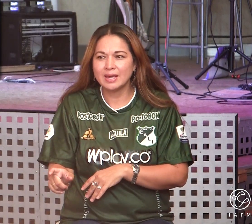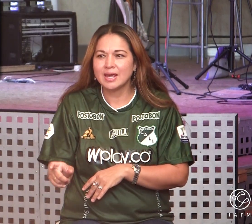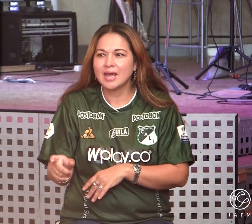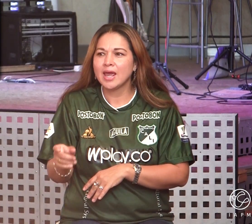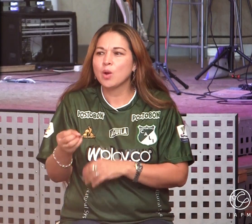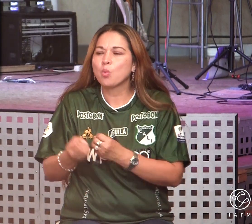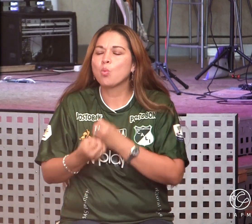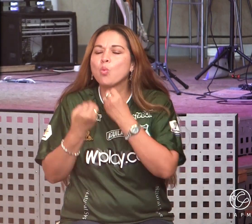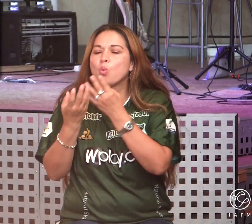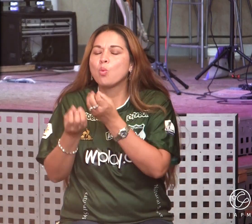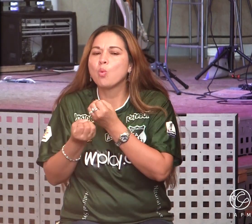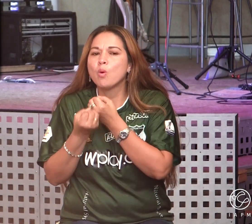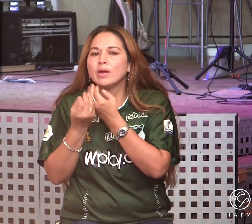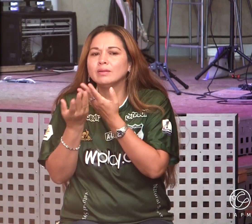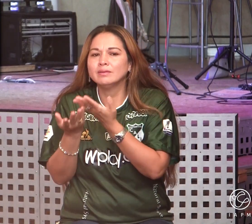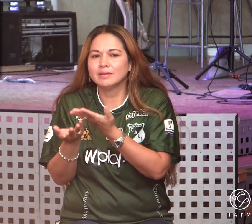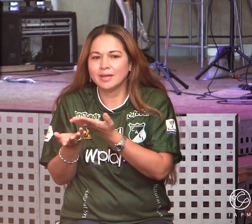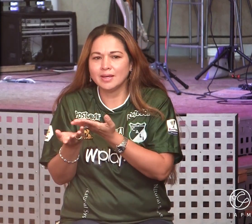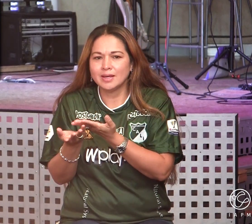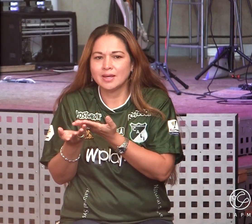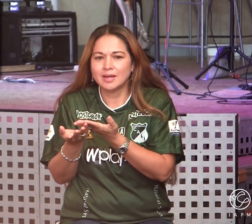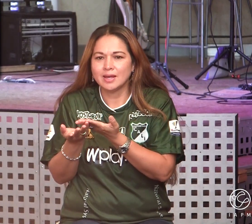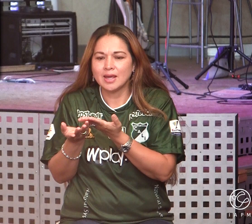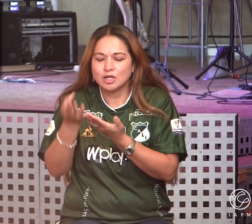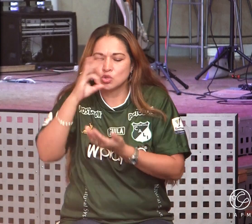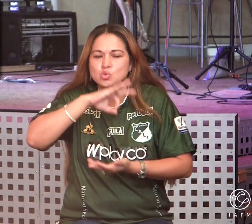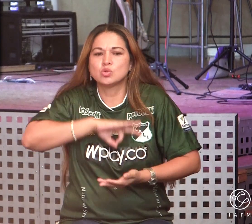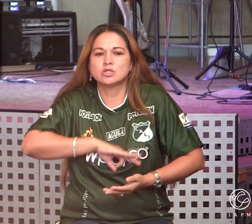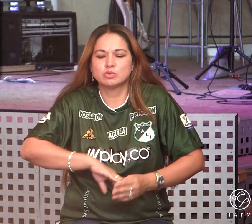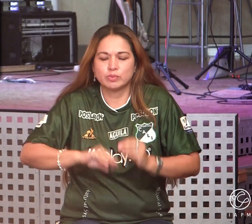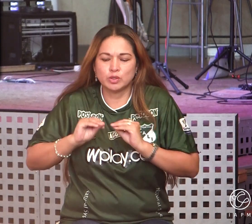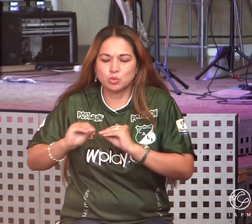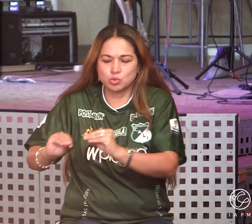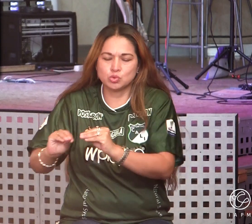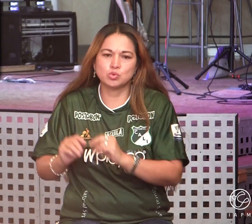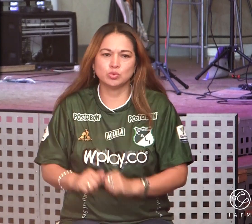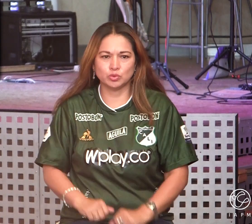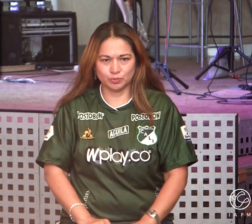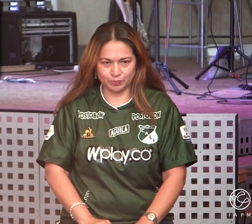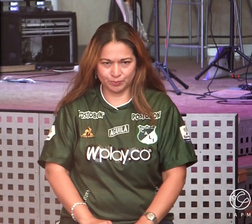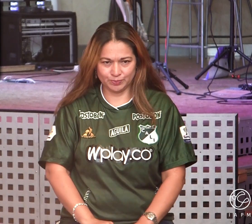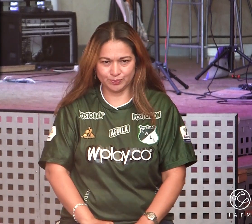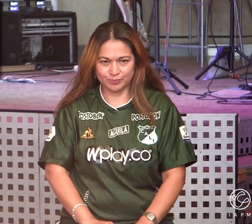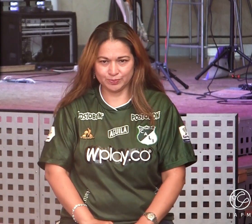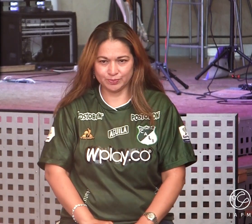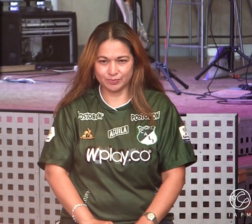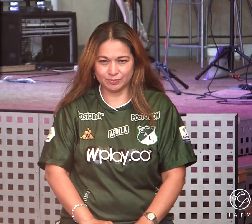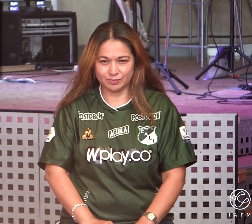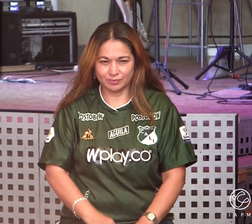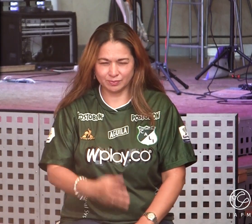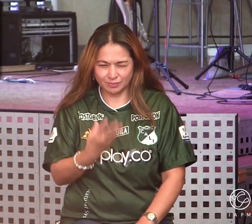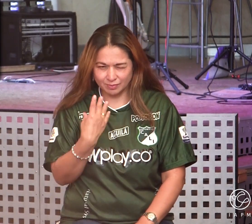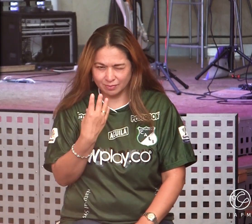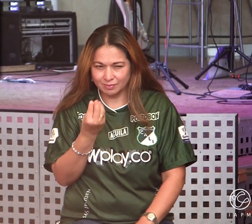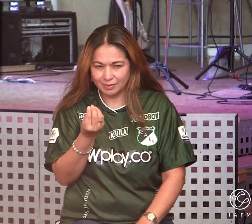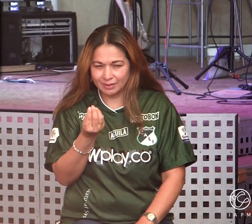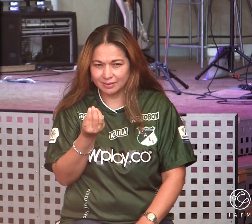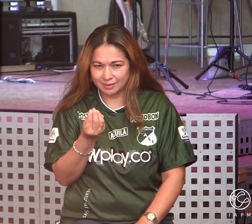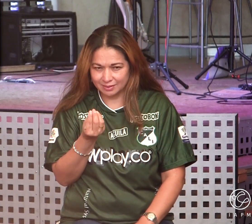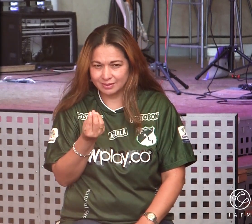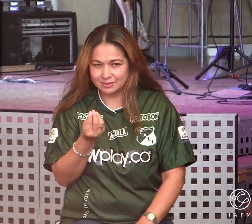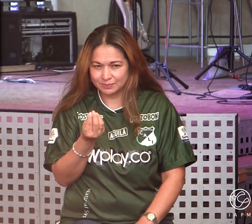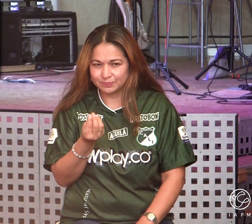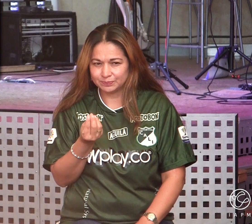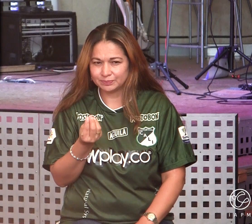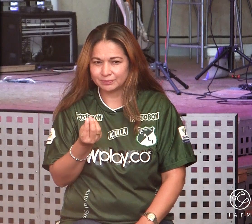su esencia. No para que pudiera vivir de esta u otra forma, aunque curiosamente aparece dentro del huerto del Edén,